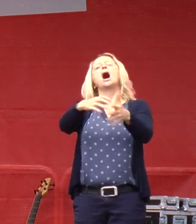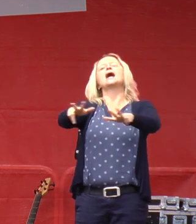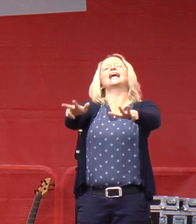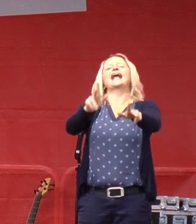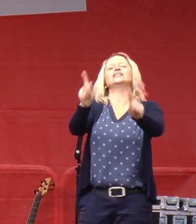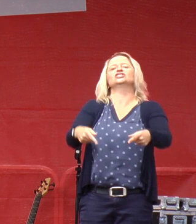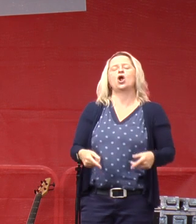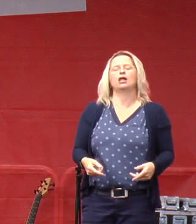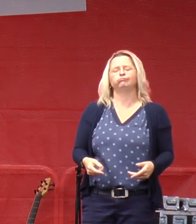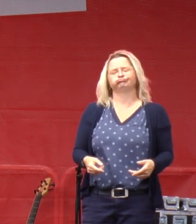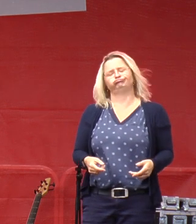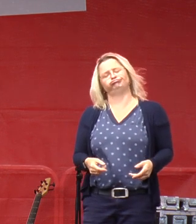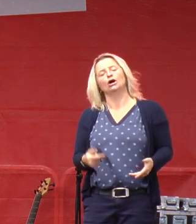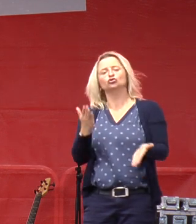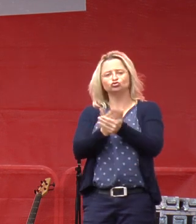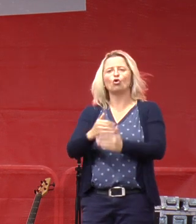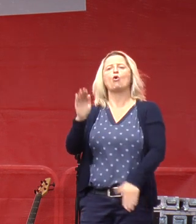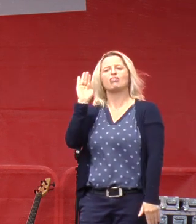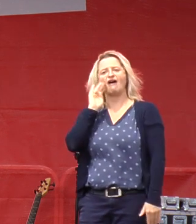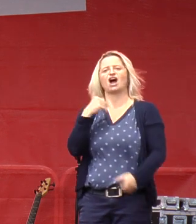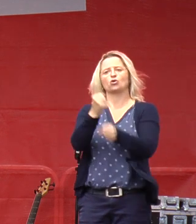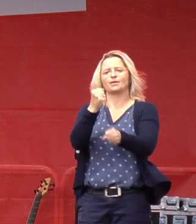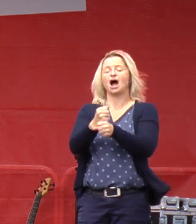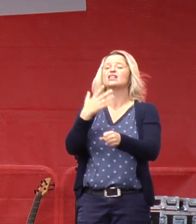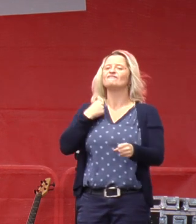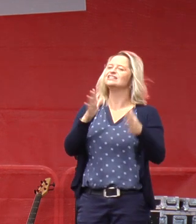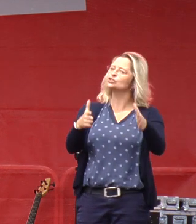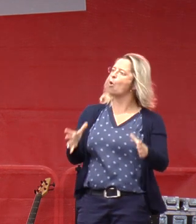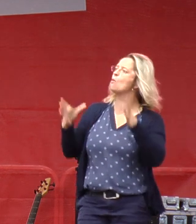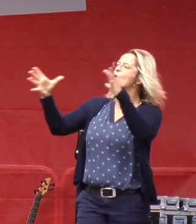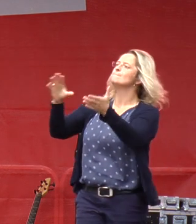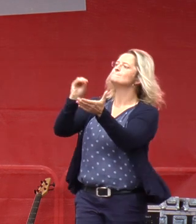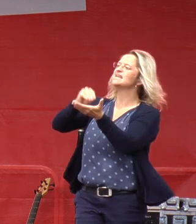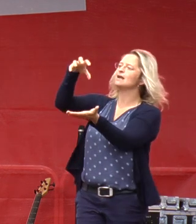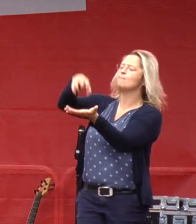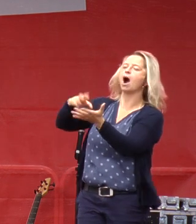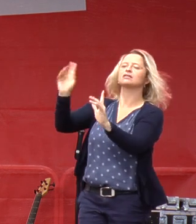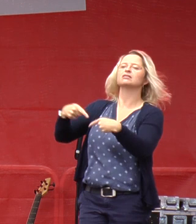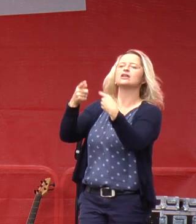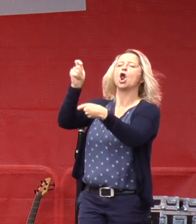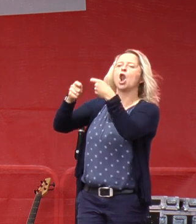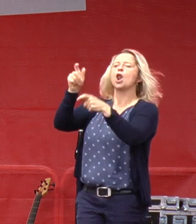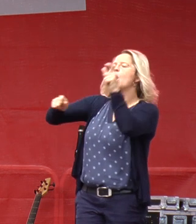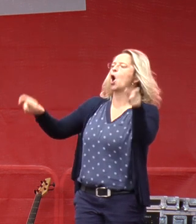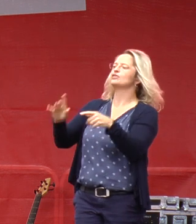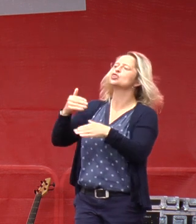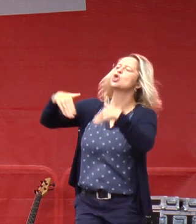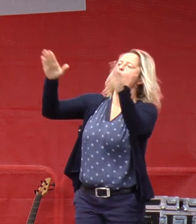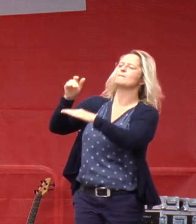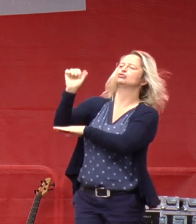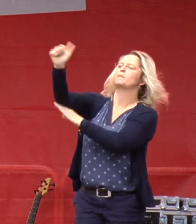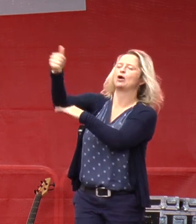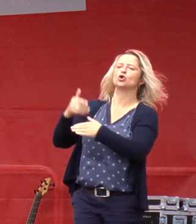die Erfahrung haben wir schon gemacht, wohin das führt, wenn man den Mietenmarkt komplett alleine dem Markt überlässt. Das heißt nämlich noch mehr Spekulation